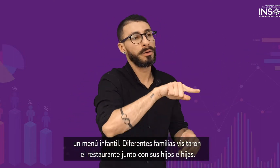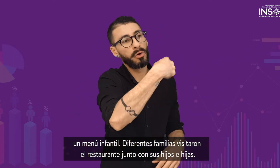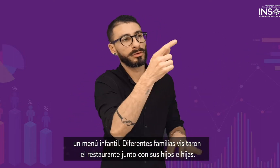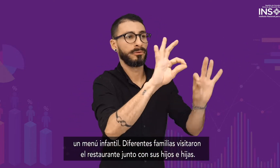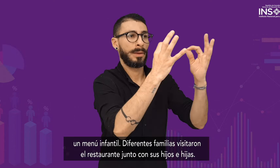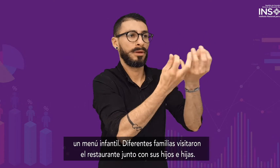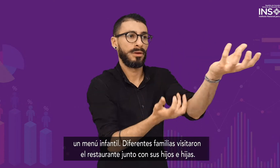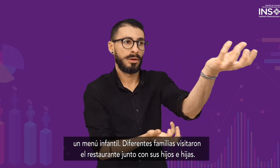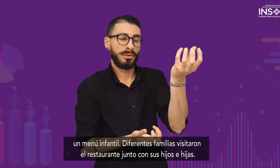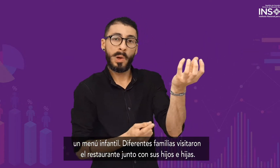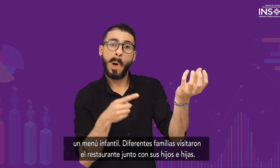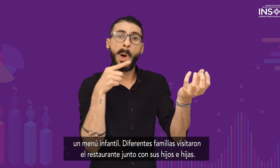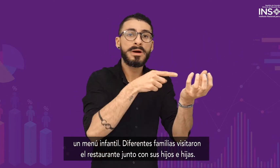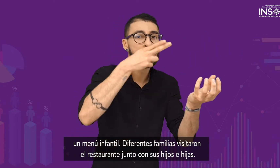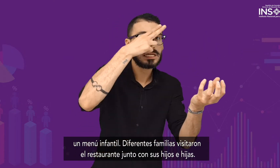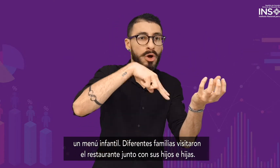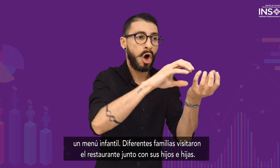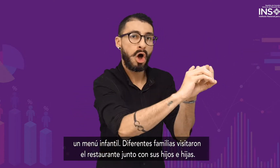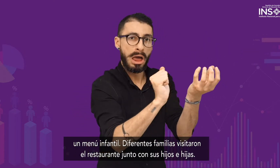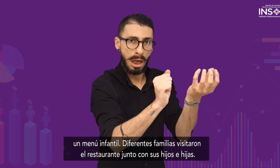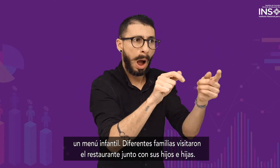restaurante junto con sus hijos e hijas.